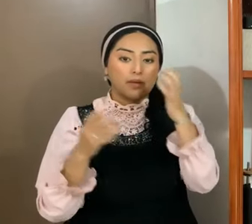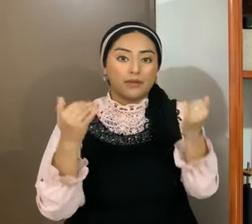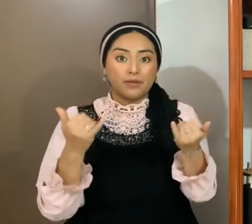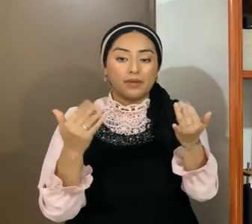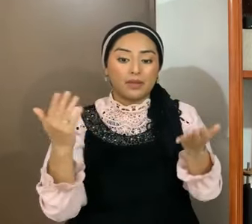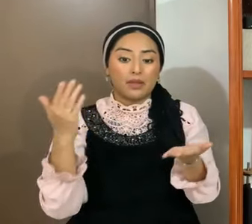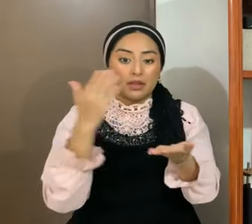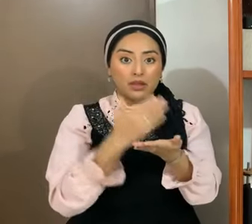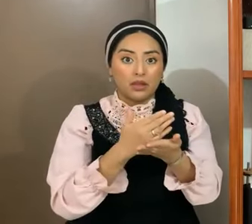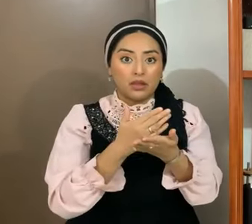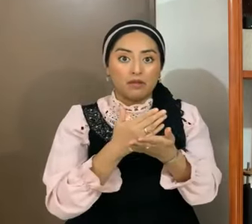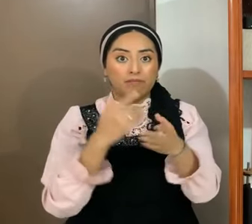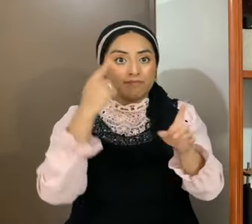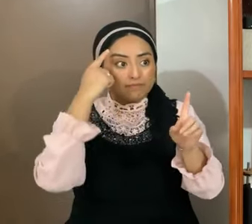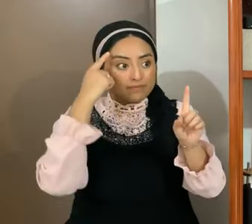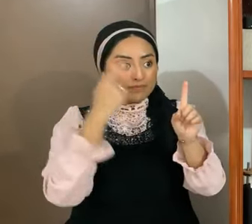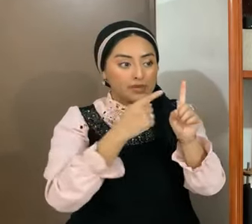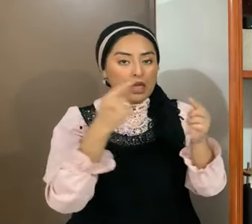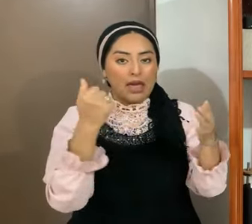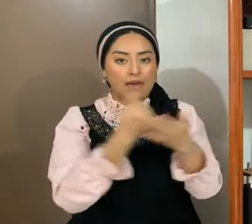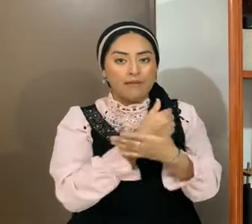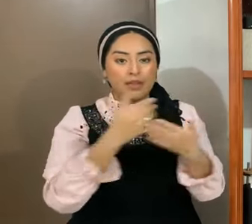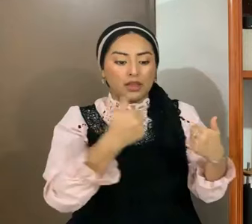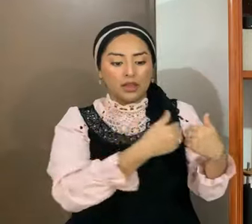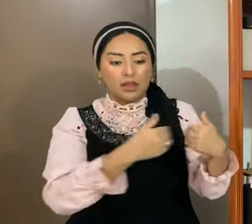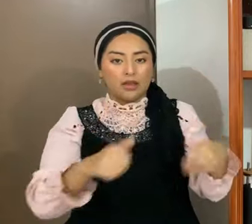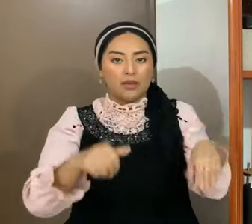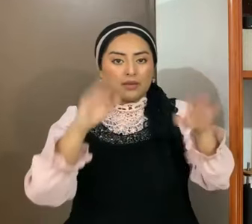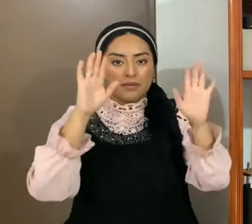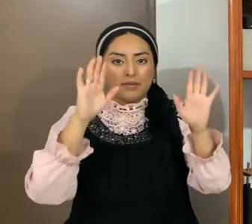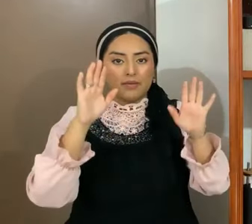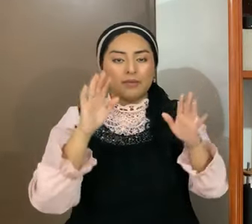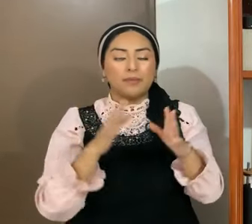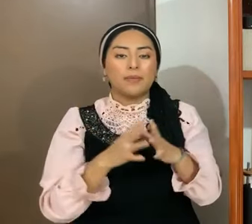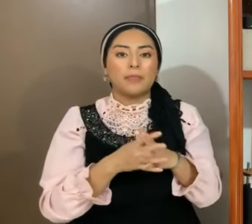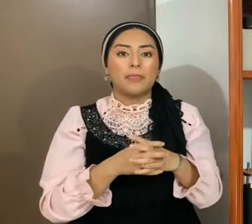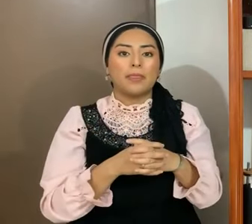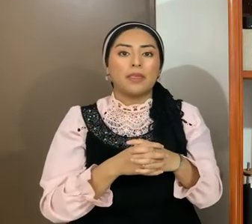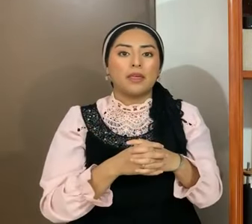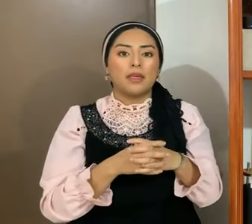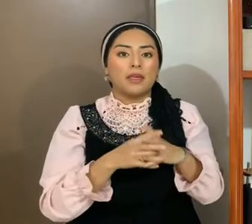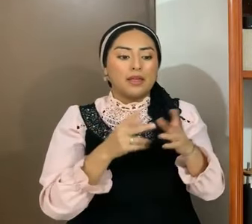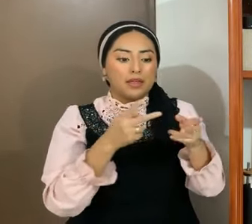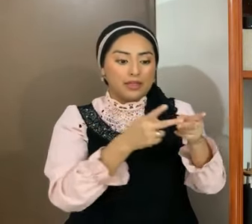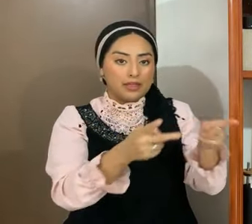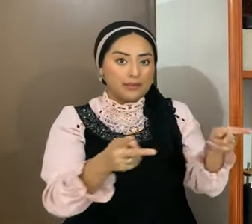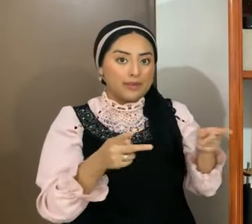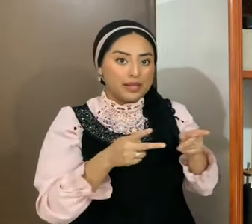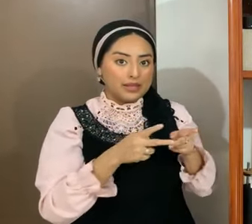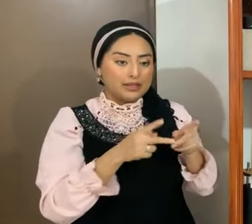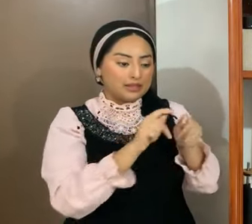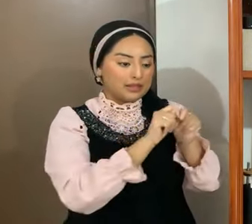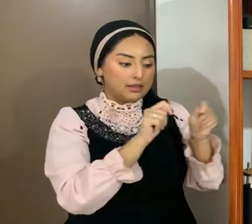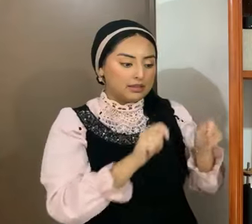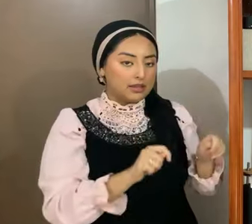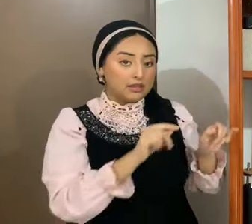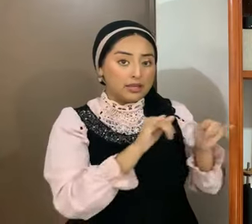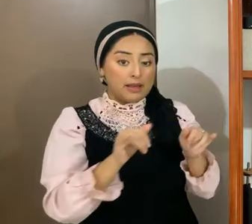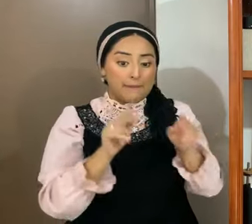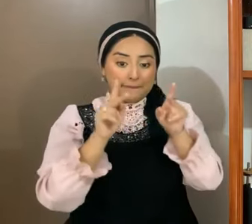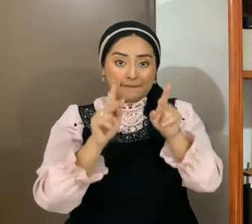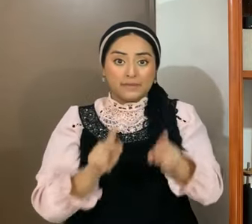la finalidad de que todo estuviera consagrado. La finalidad de que tanto el recinto como que los